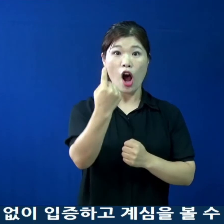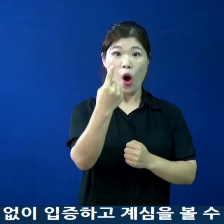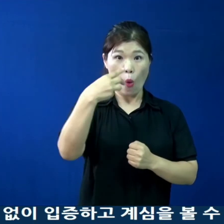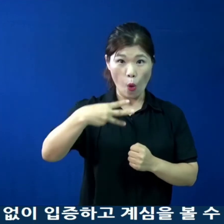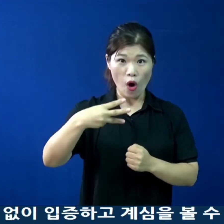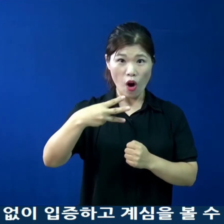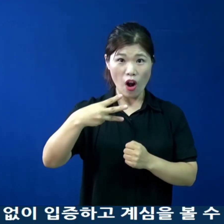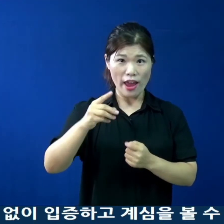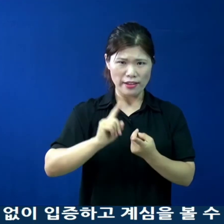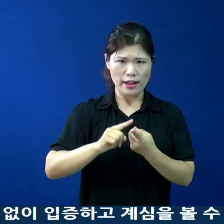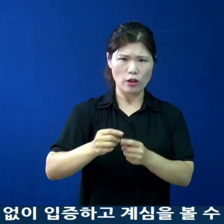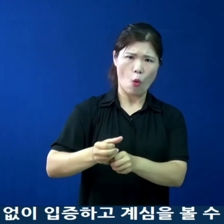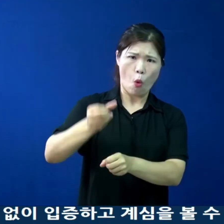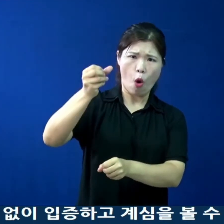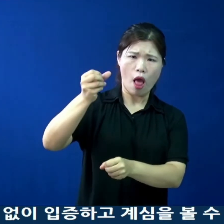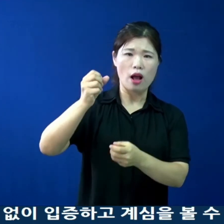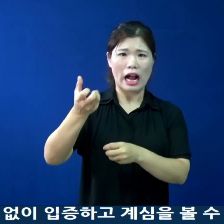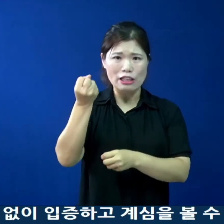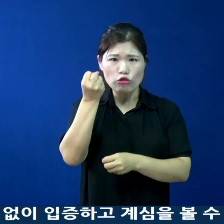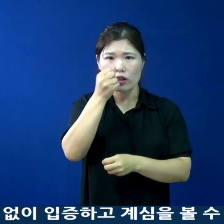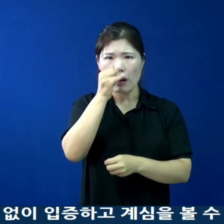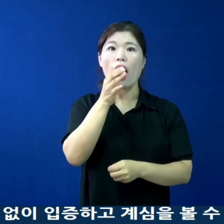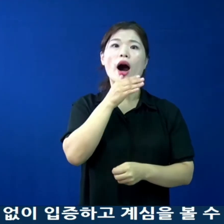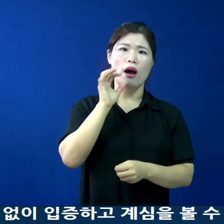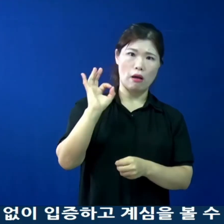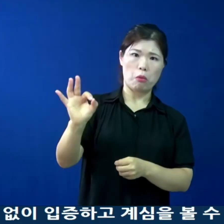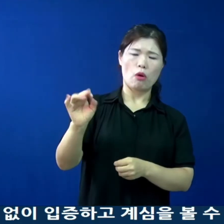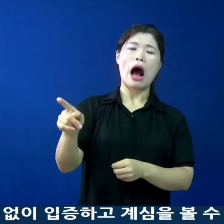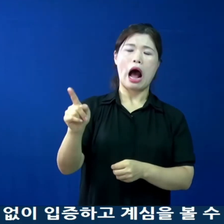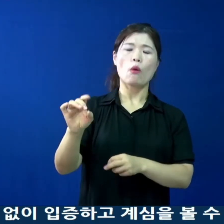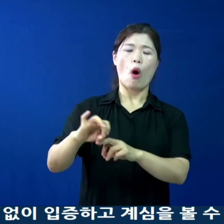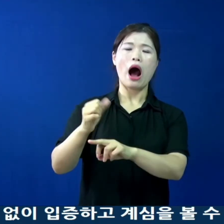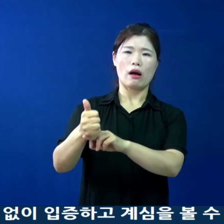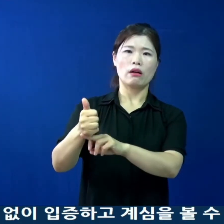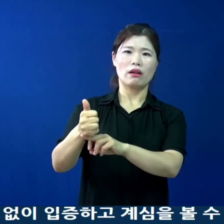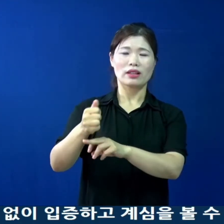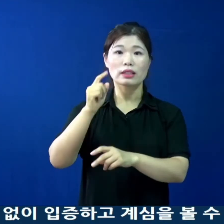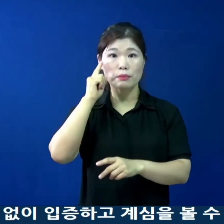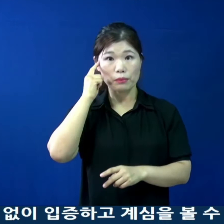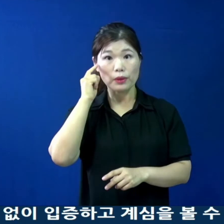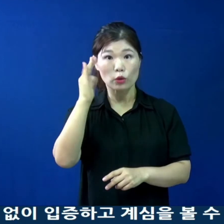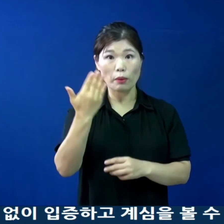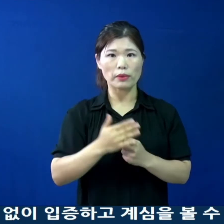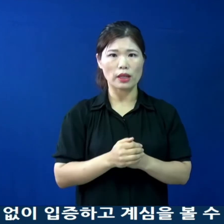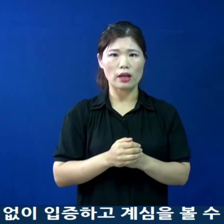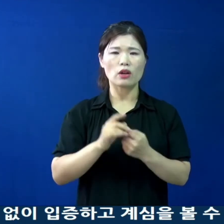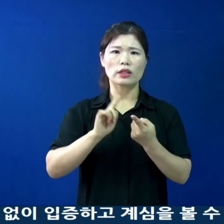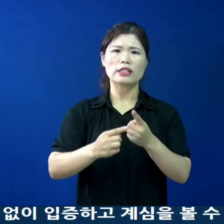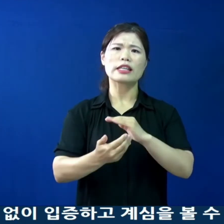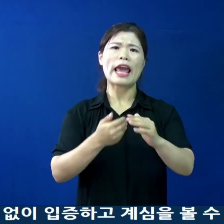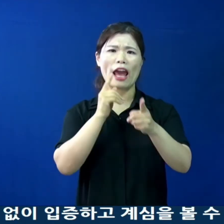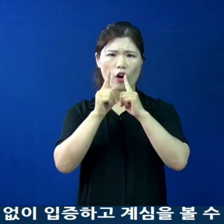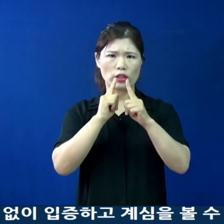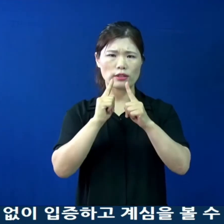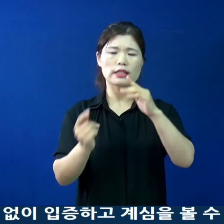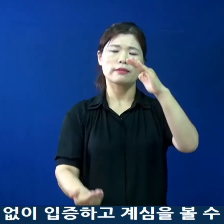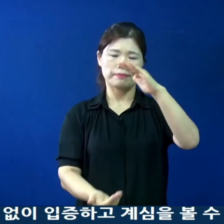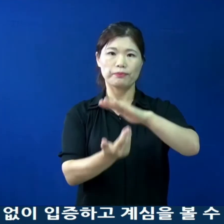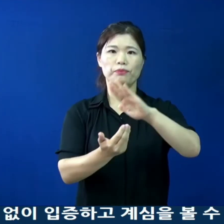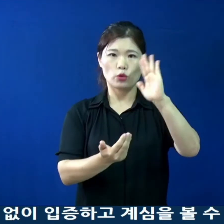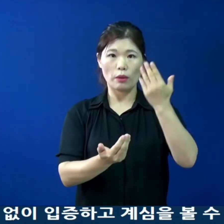저 사람이 왕이구나, 누구나 알 수 있다는 겁니다. 그리고 이 예언은 실제로 이루어집니다.